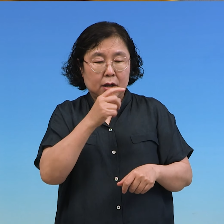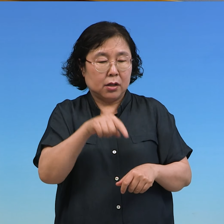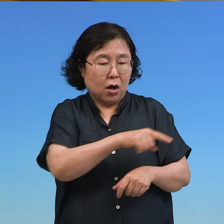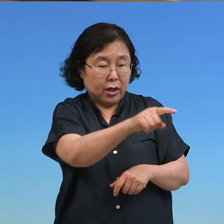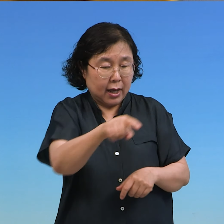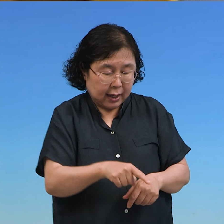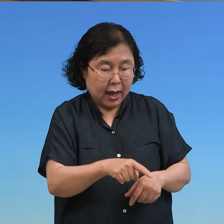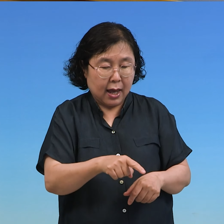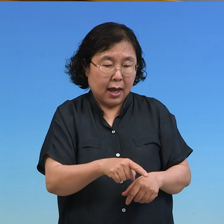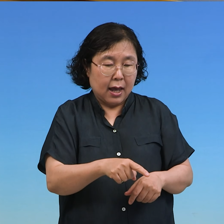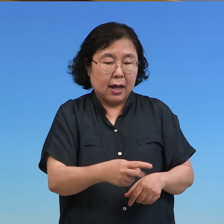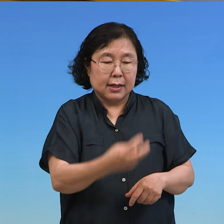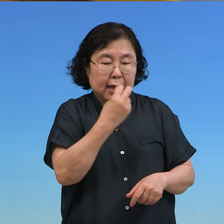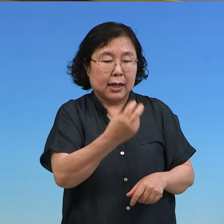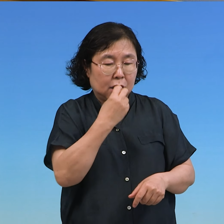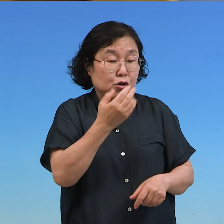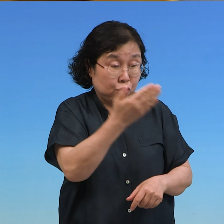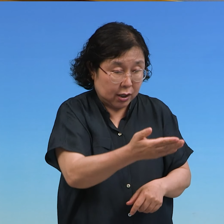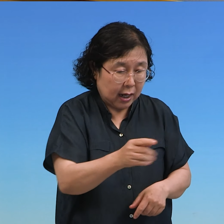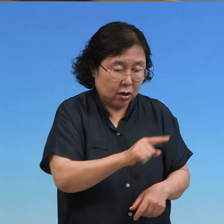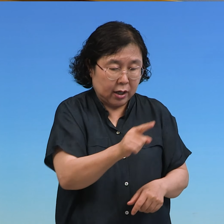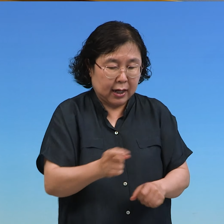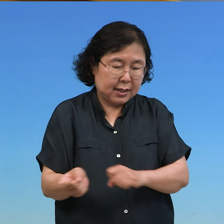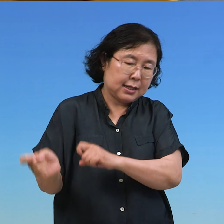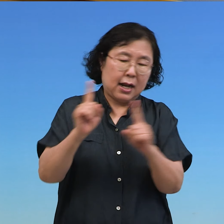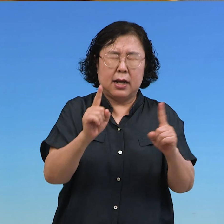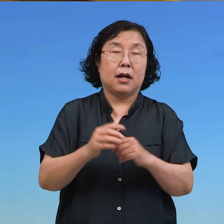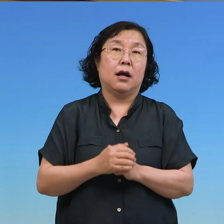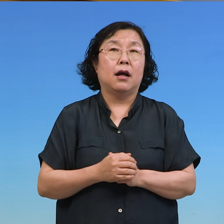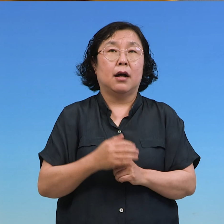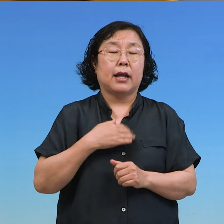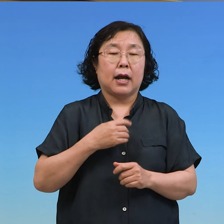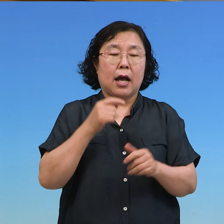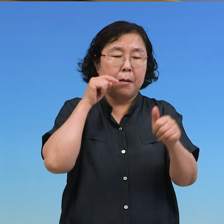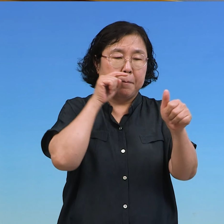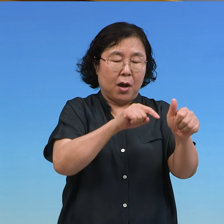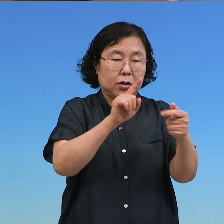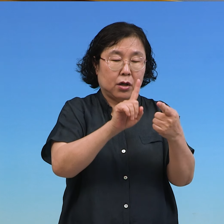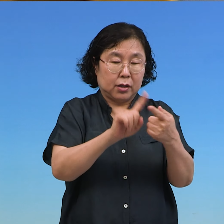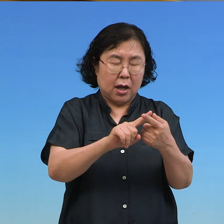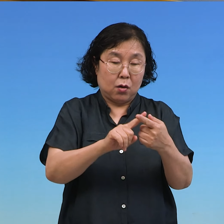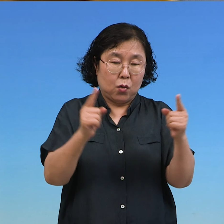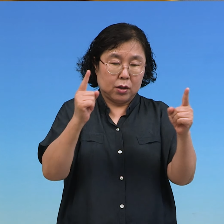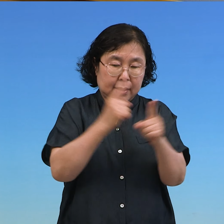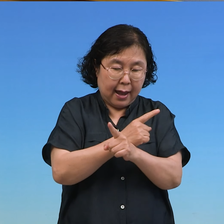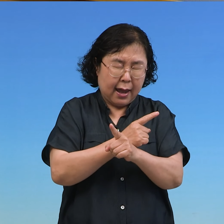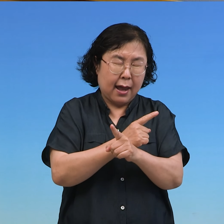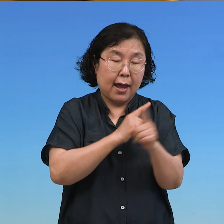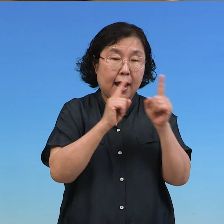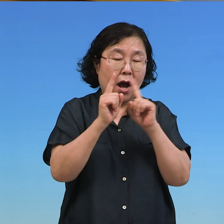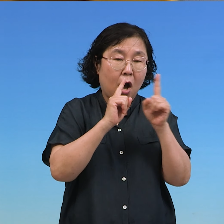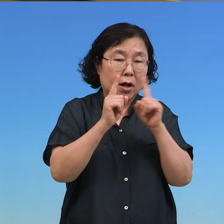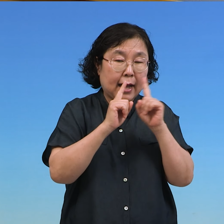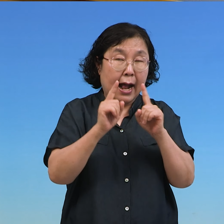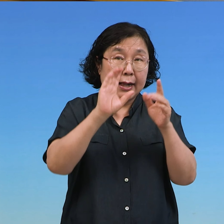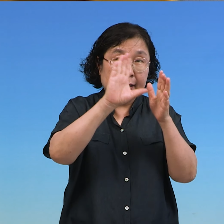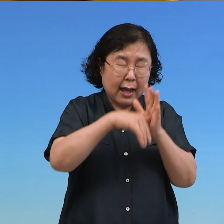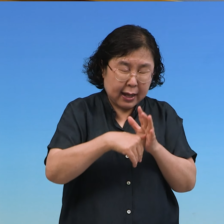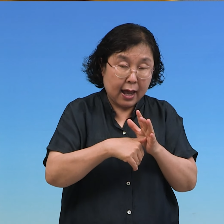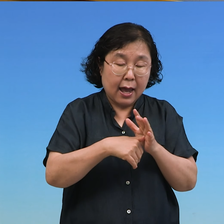들어가게 하리라 너희가 살아나리라 또 7절 이에 내가 명령을 따라 대언하니 대언할 때에